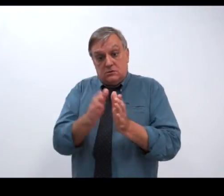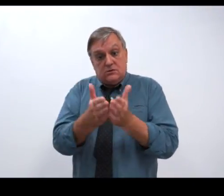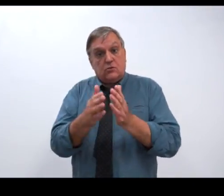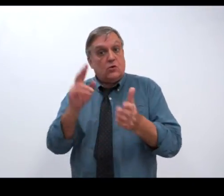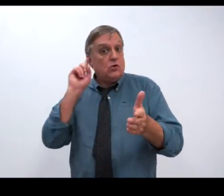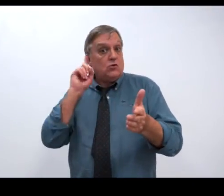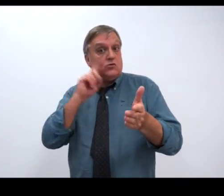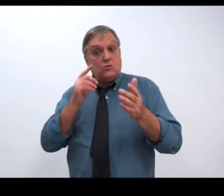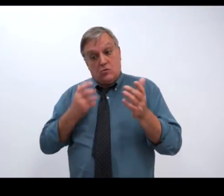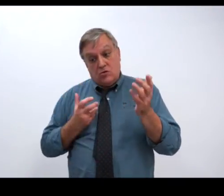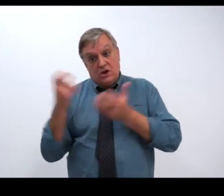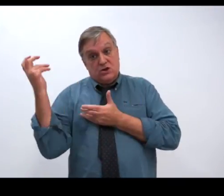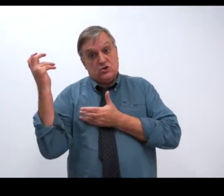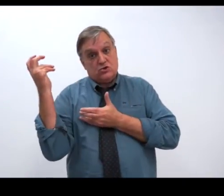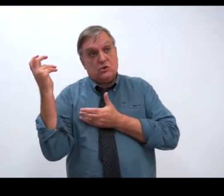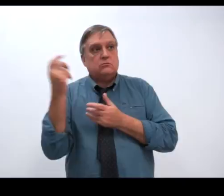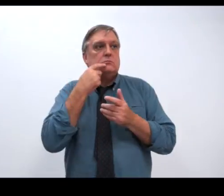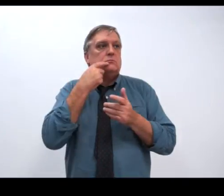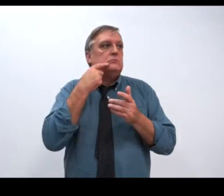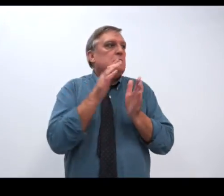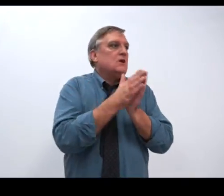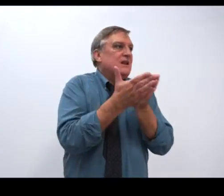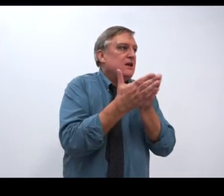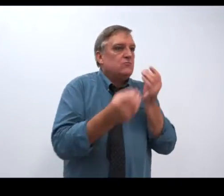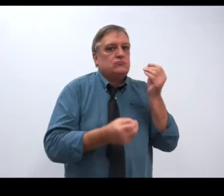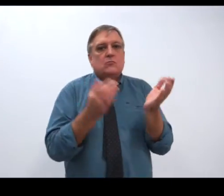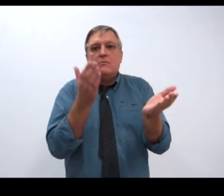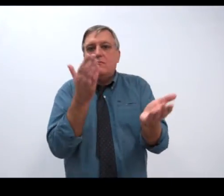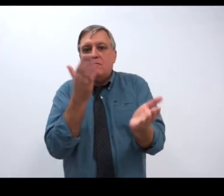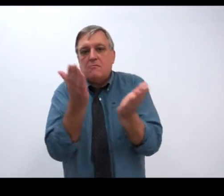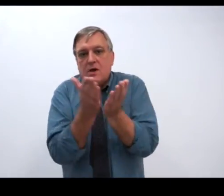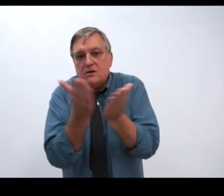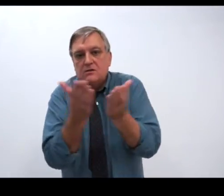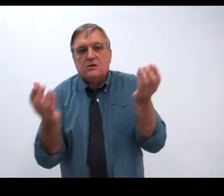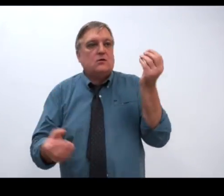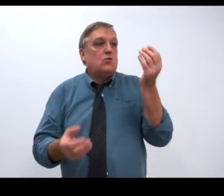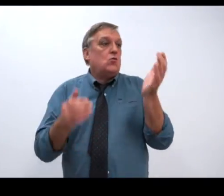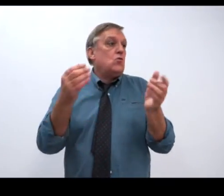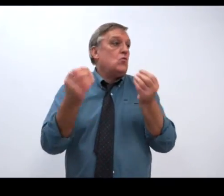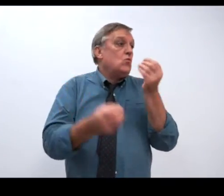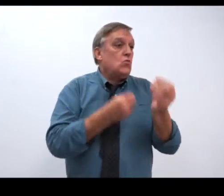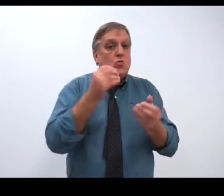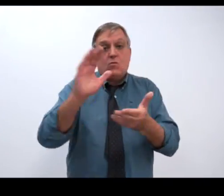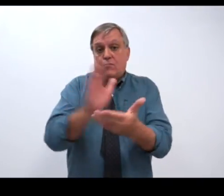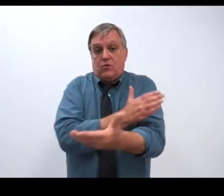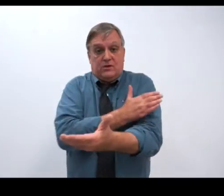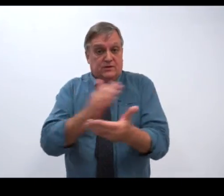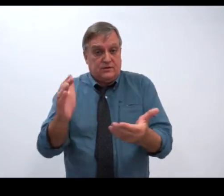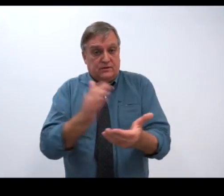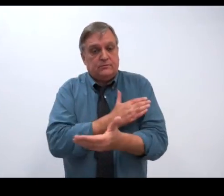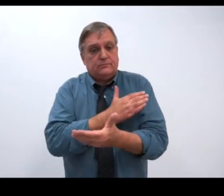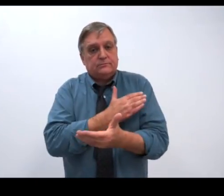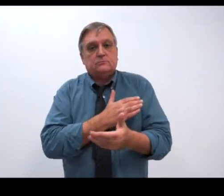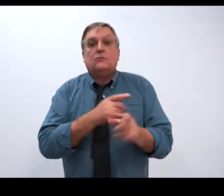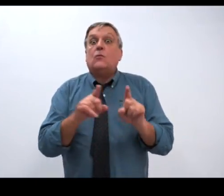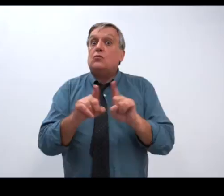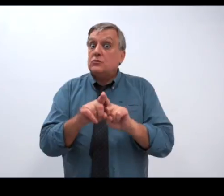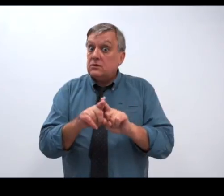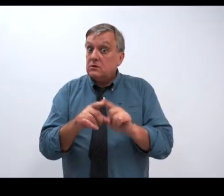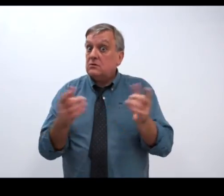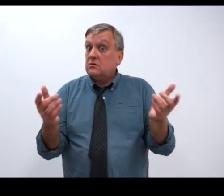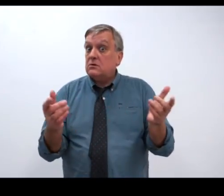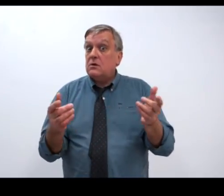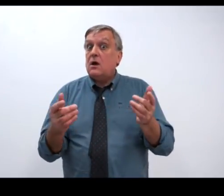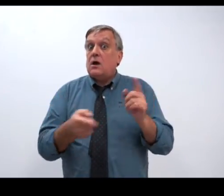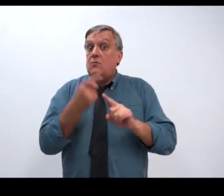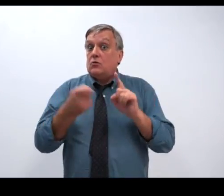et recueils de poésie, de tout l'art visuel, peinture, théâtre, d'une population dont la langue visuo-gestuelle rappelle à